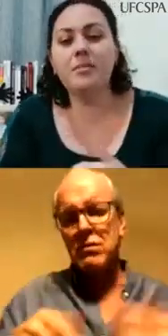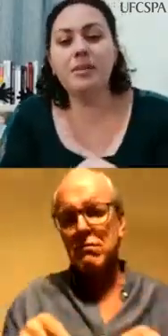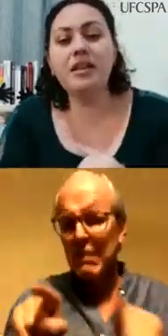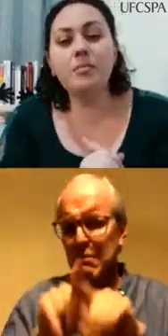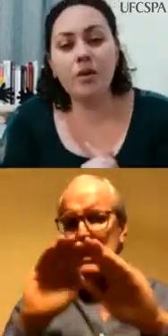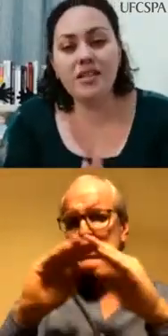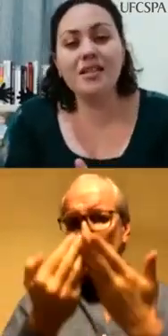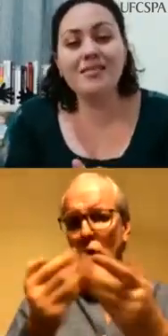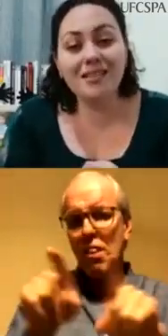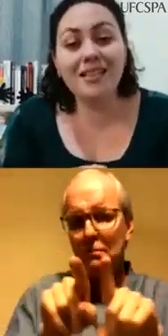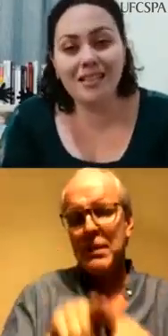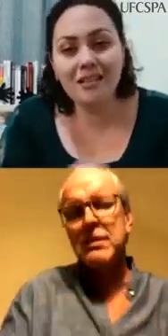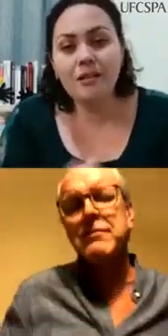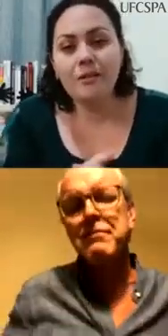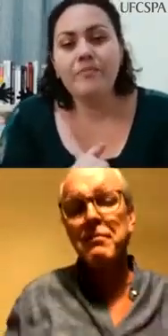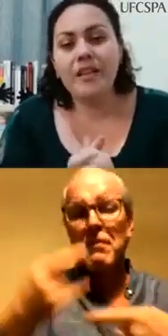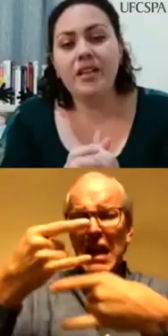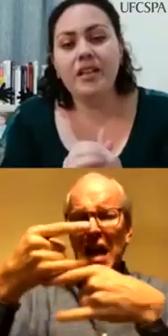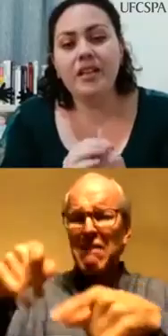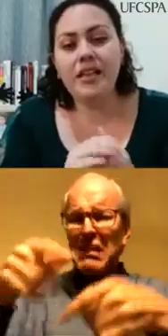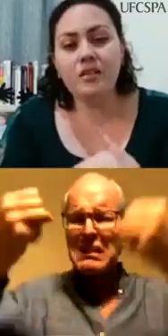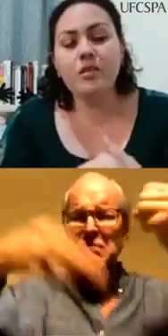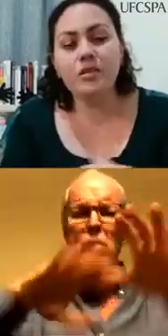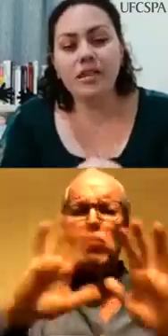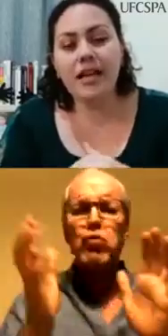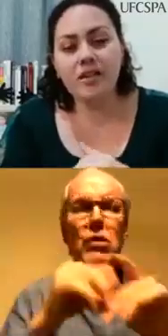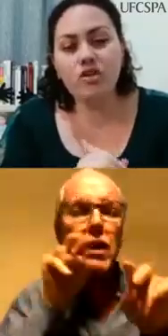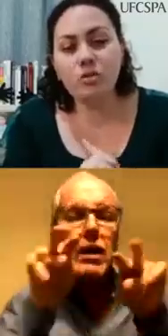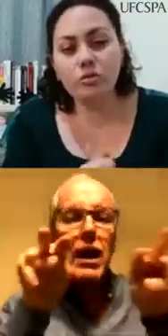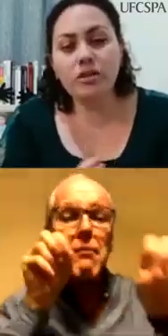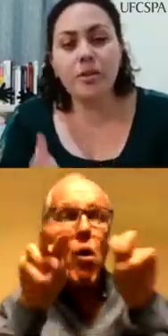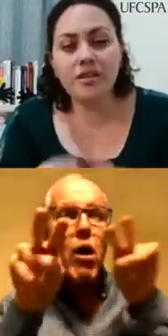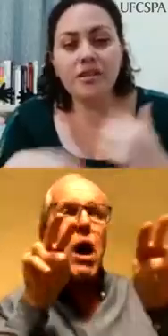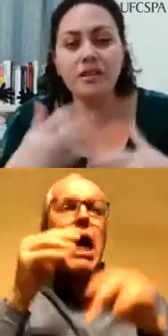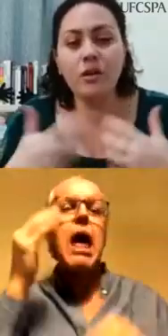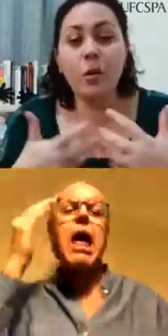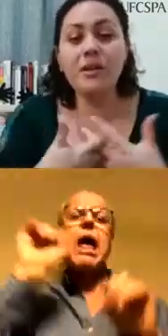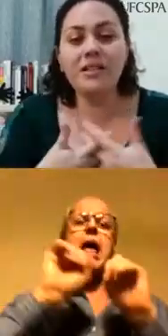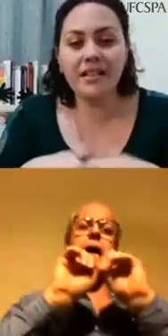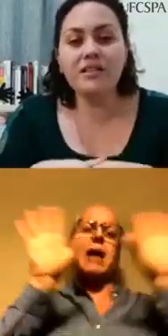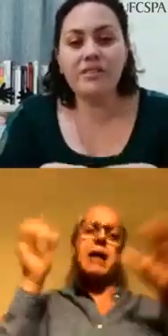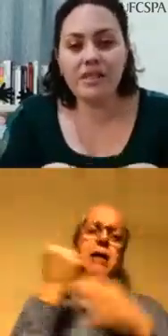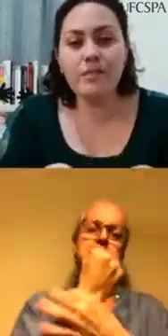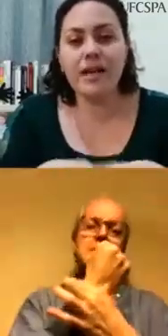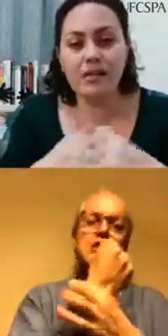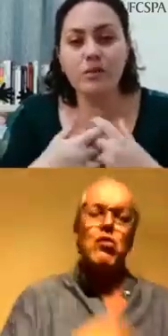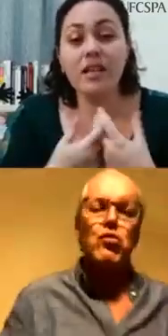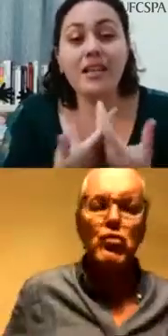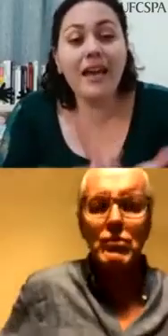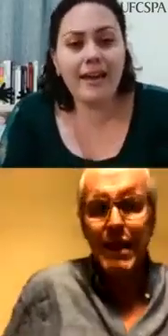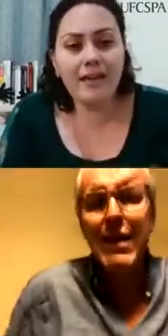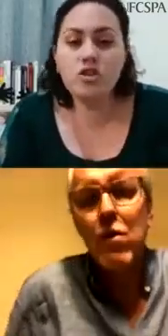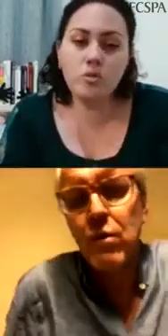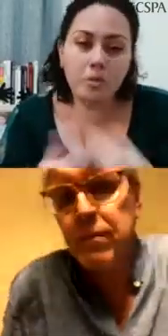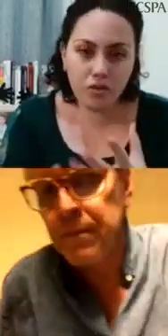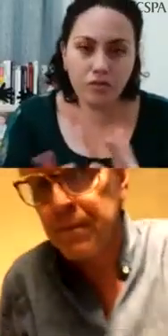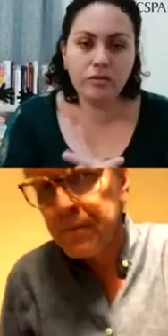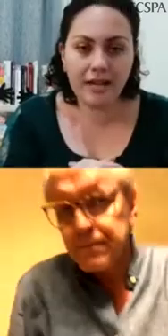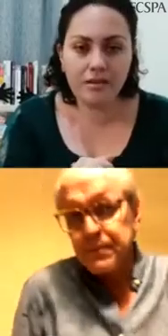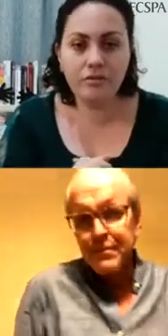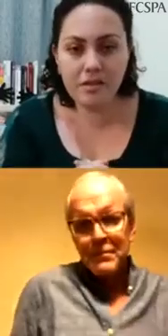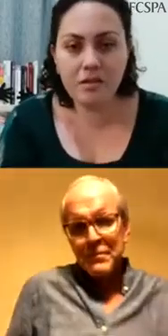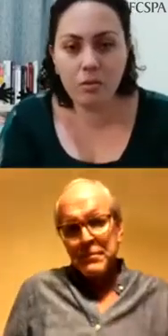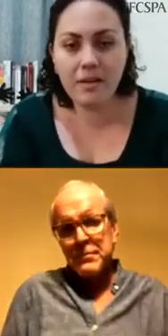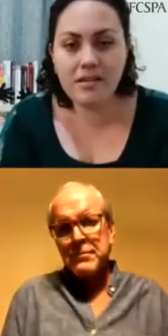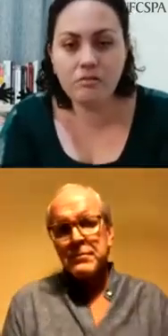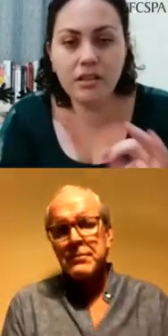Então, até para que ele possa entender e essa comunidade surda possa compreender cada vez mais o que que é e a gente poder divulgar